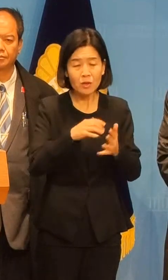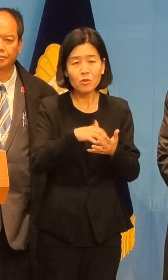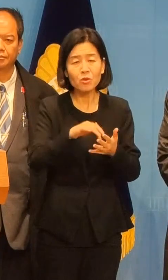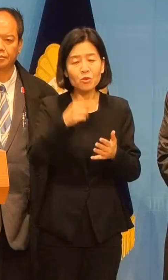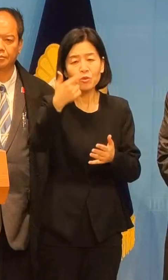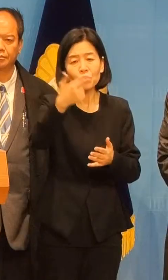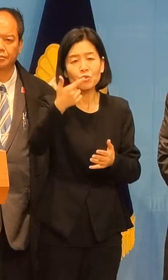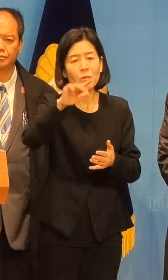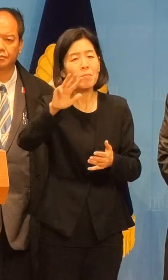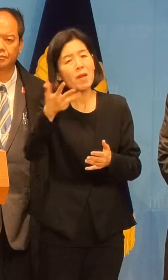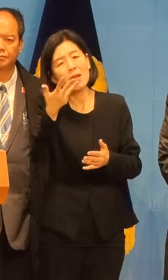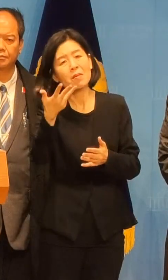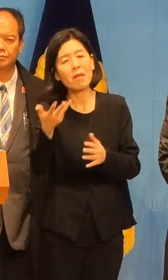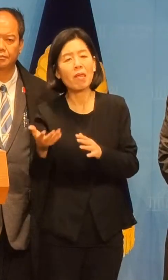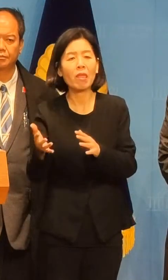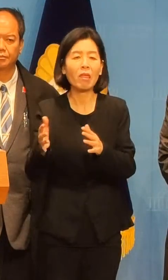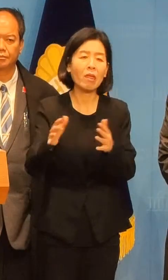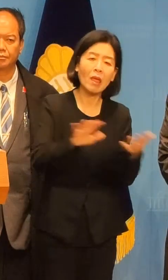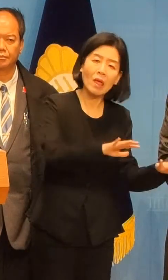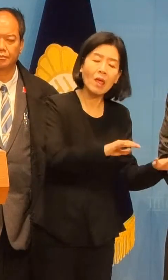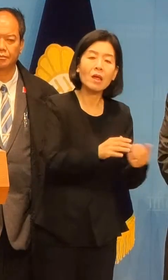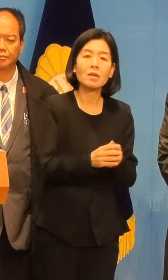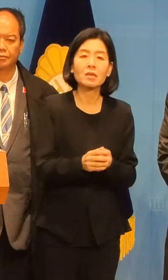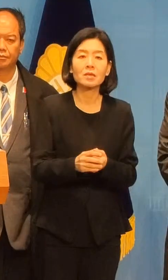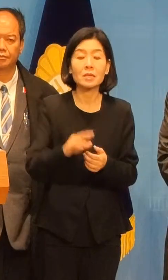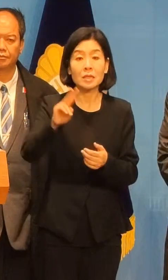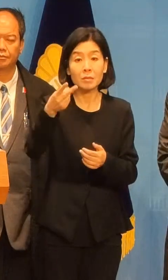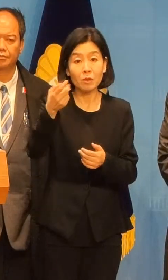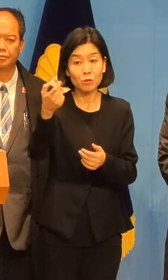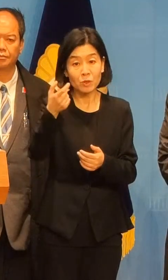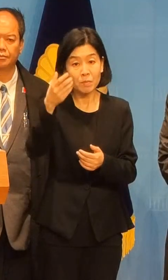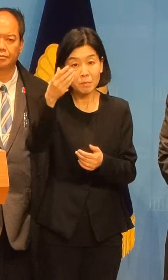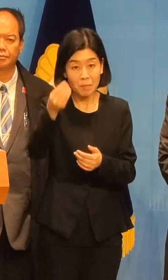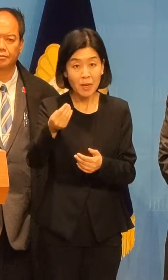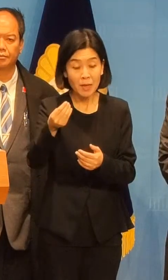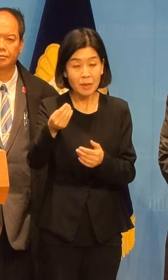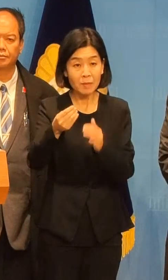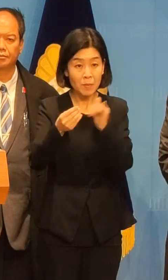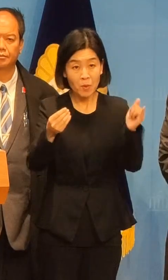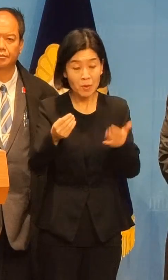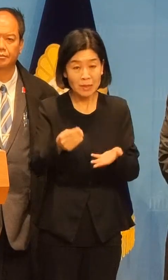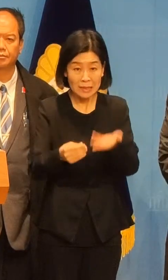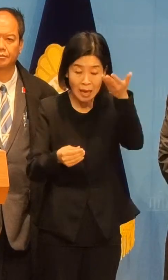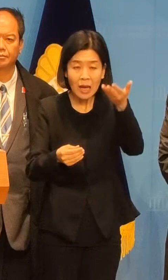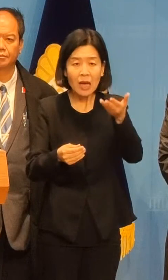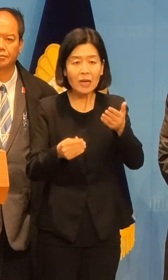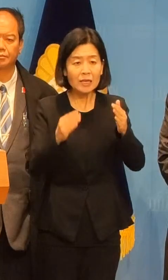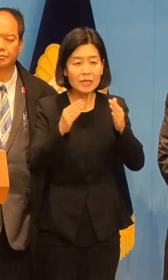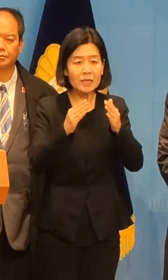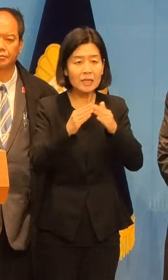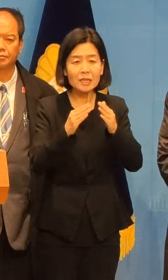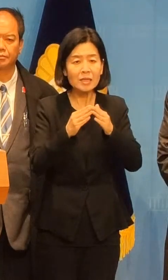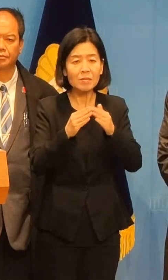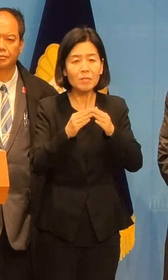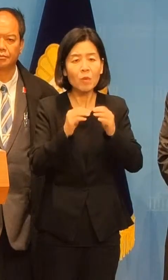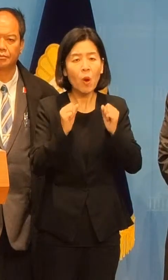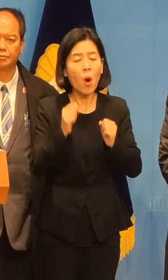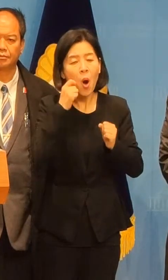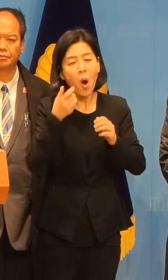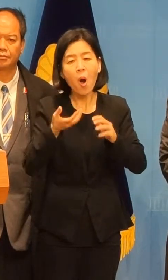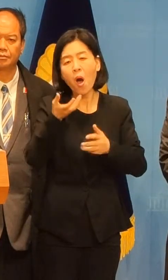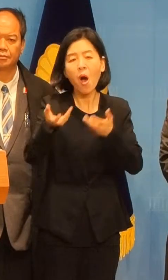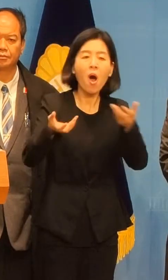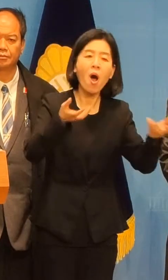명이 사망했고 260만 명 이상의 난민이 발생한 바 있습니다. 이러한